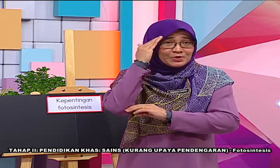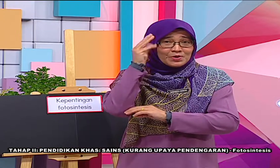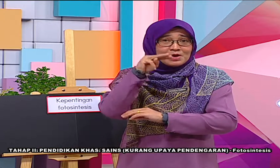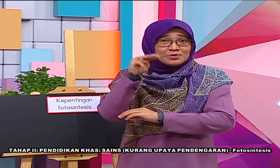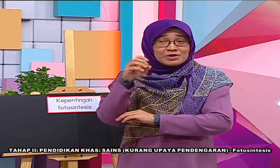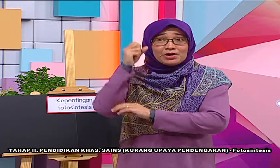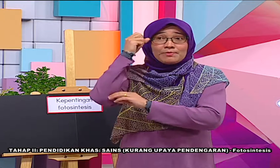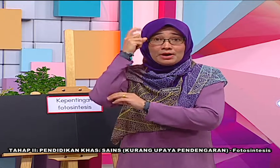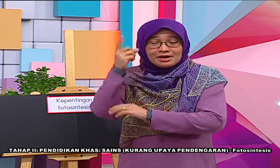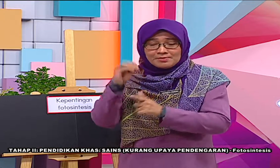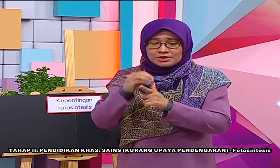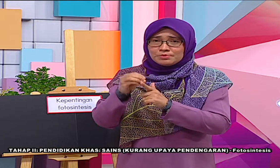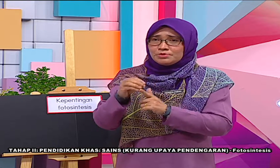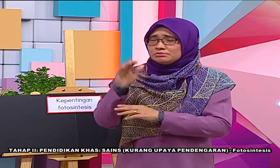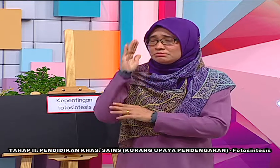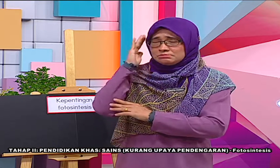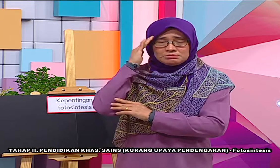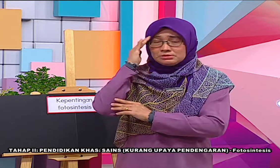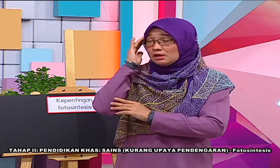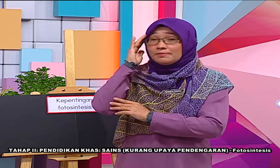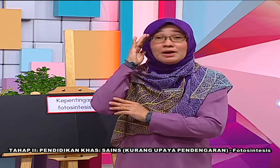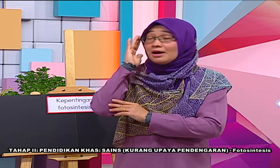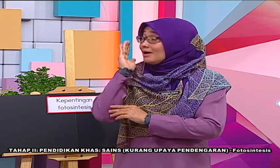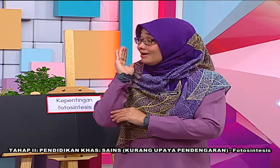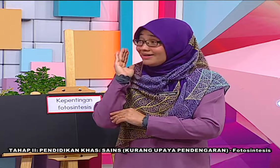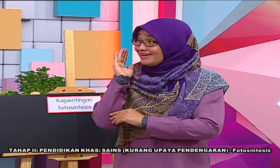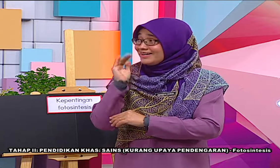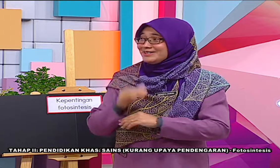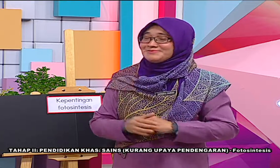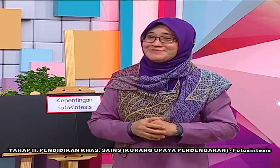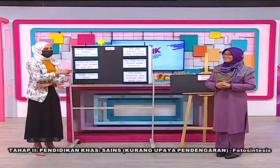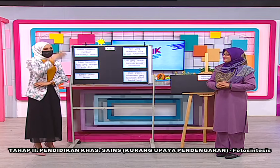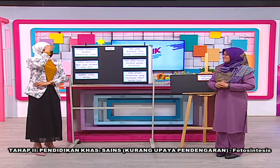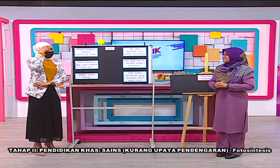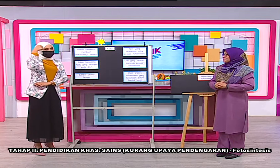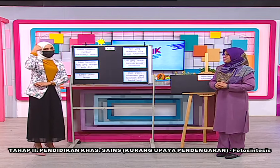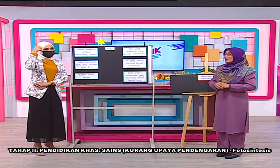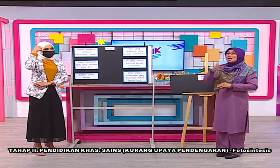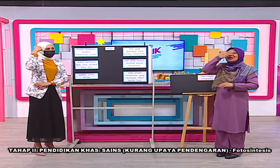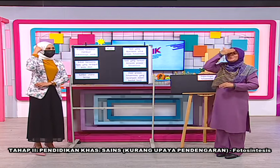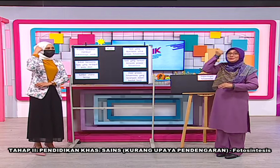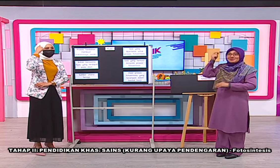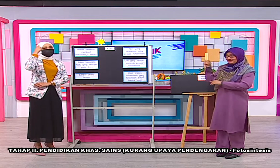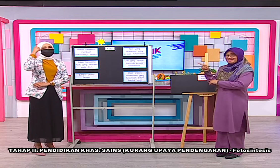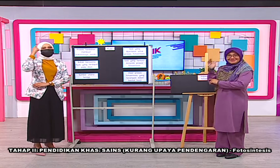tahu murid-murid paham ataupun Fafa Fafa cego lupa hahaha